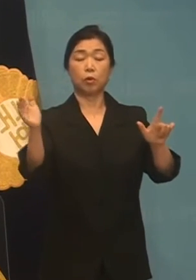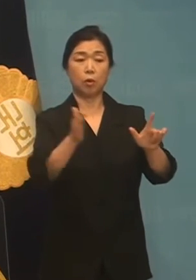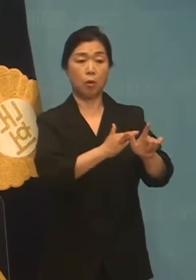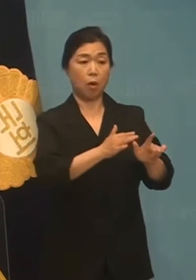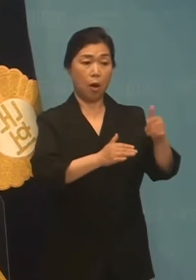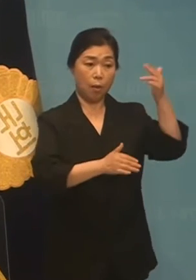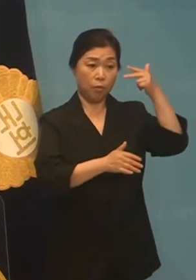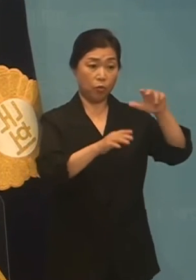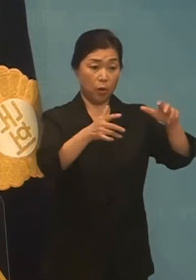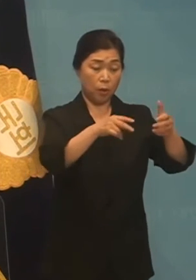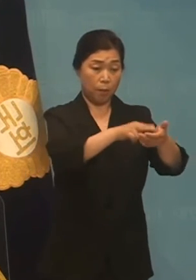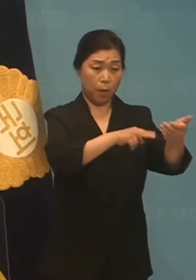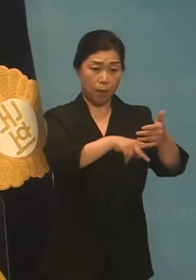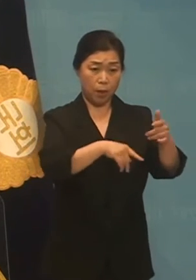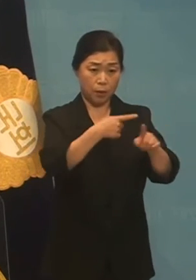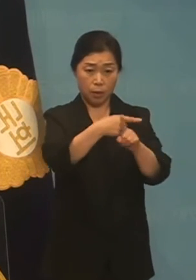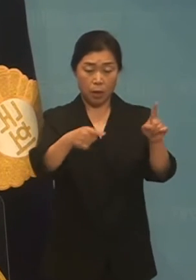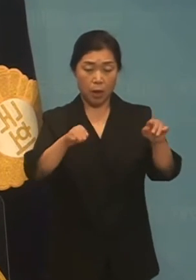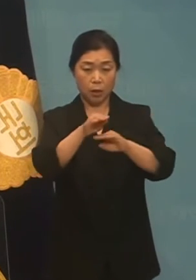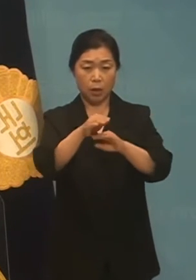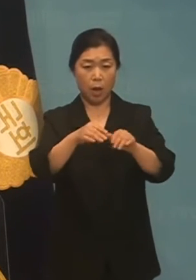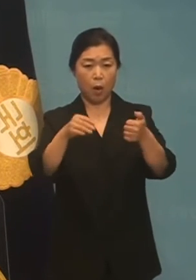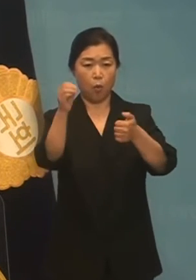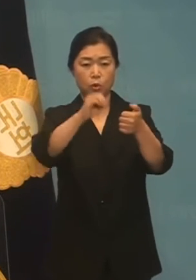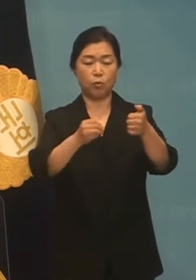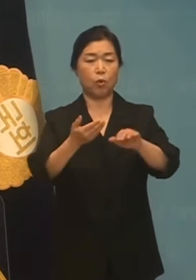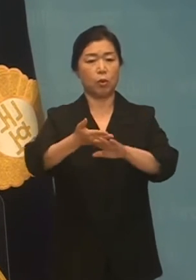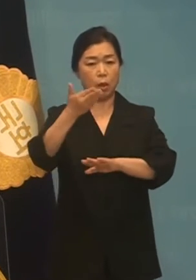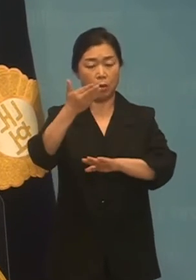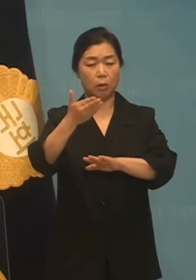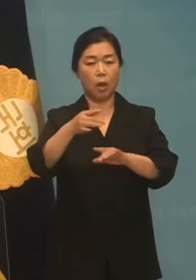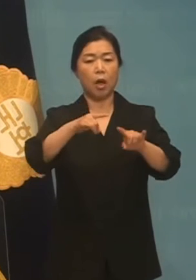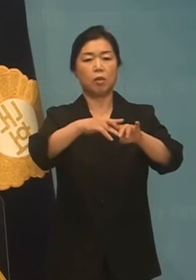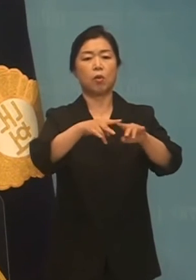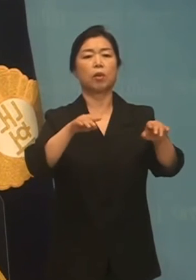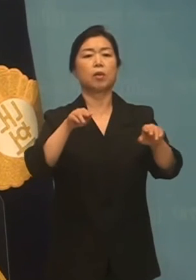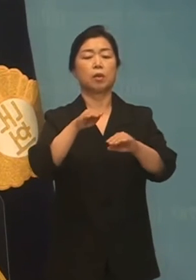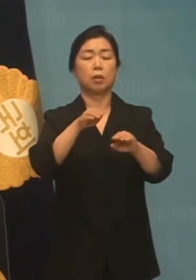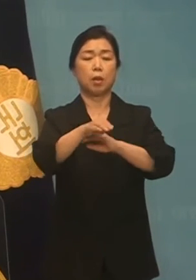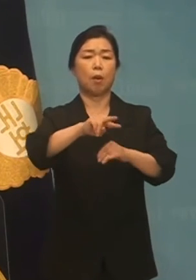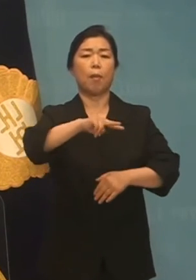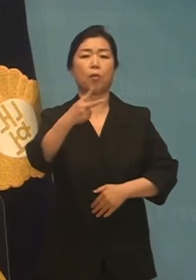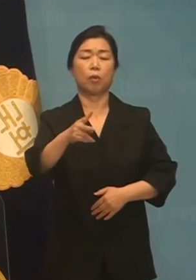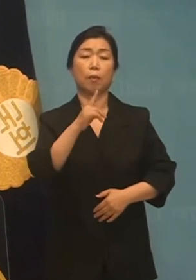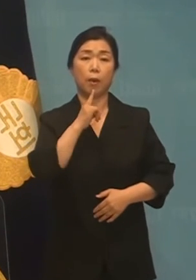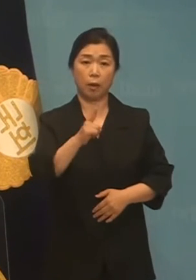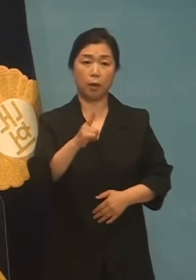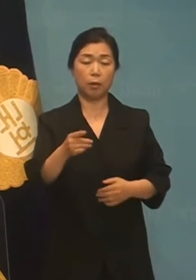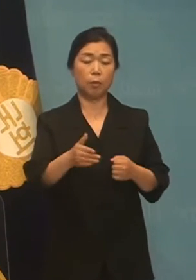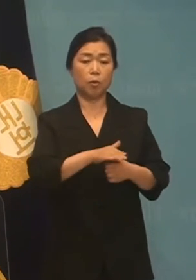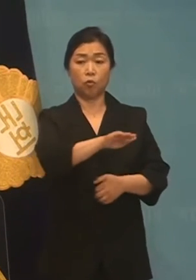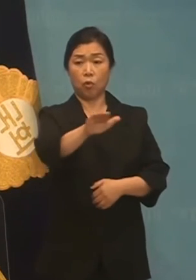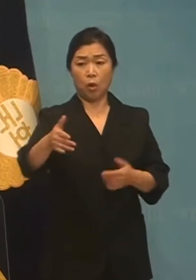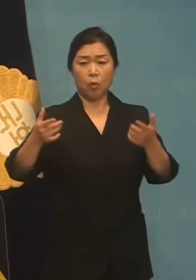자국에서 판매되는 차량의 절반을 전기차로 바꾸겠다고 하는데 우리도 그